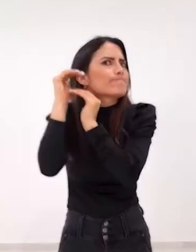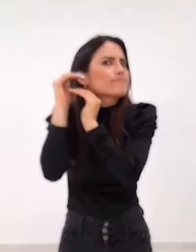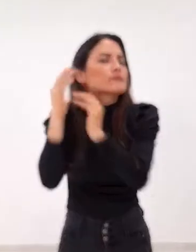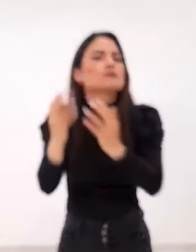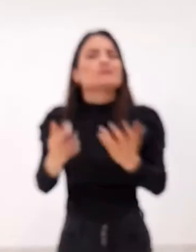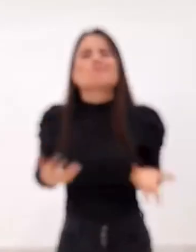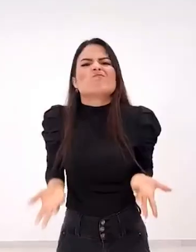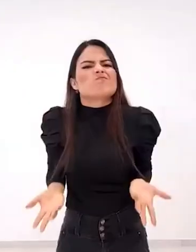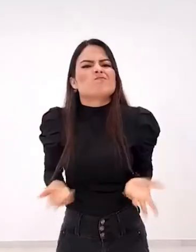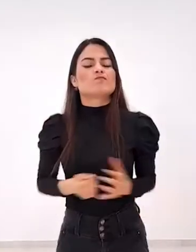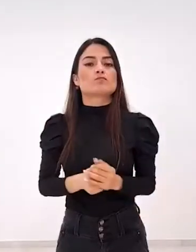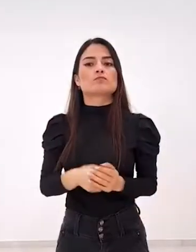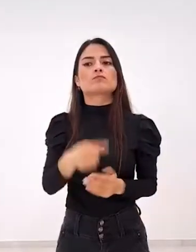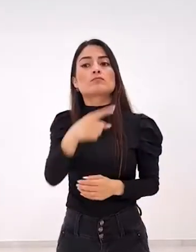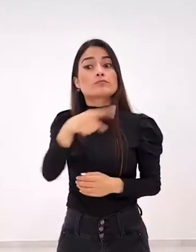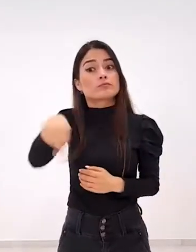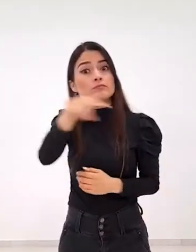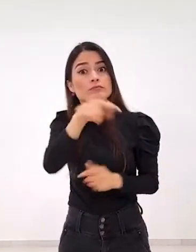en particular